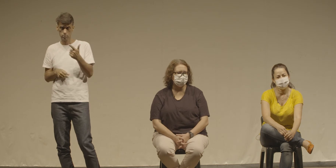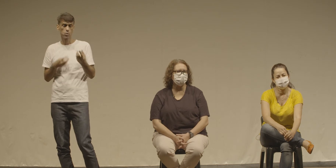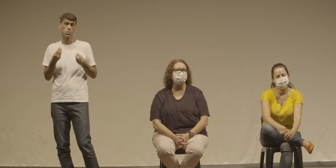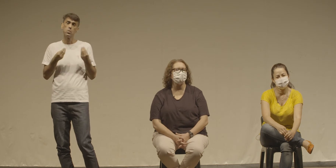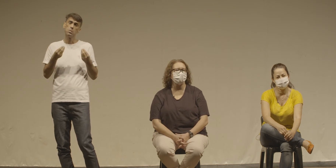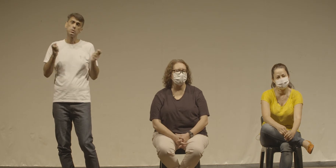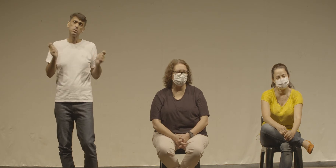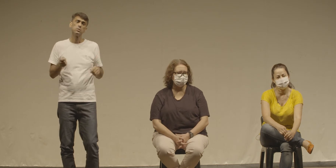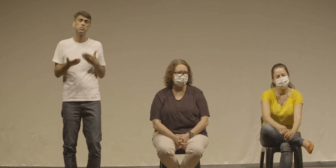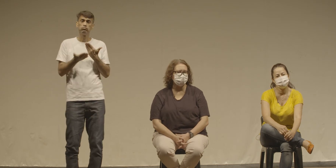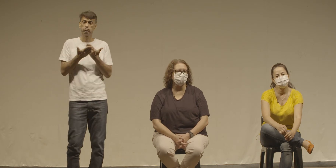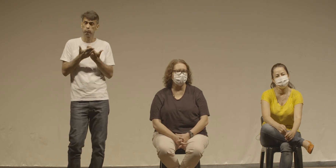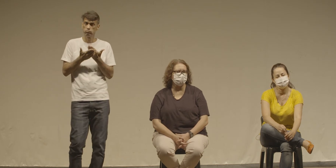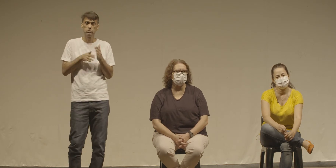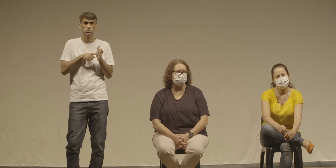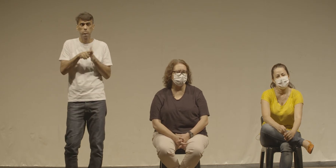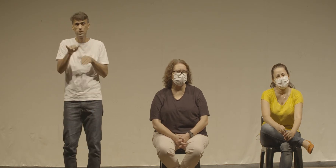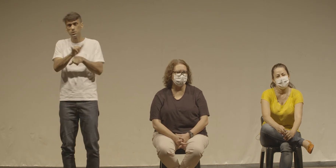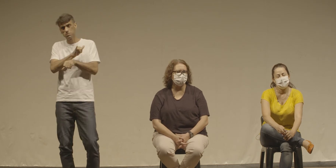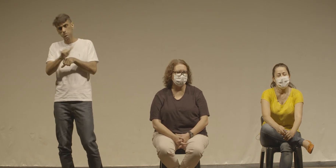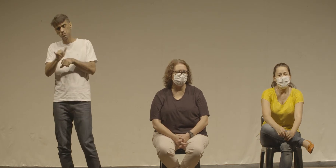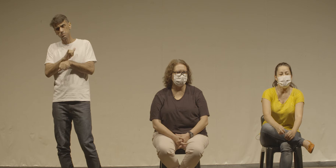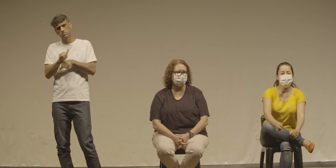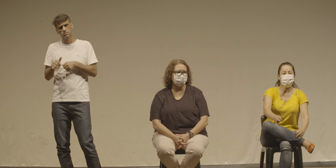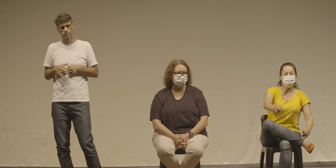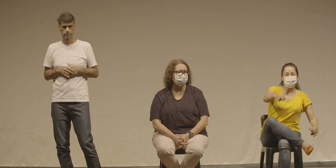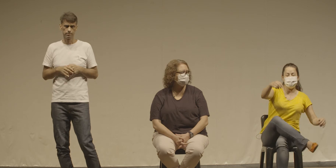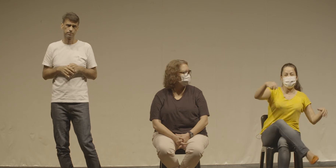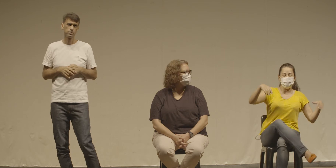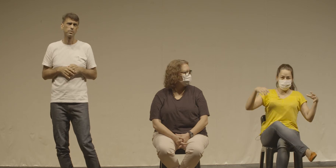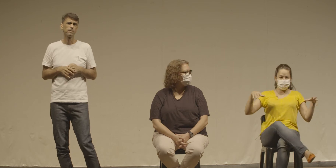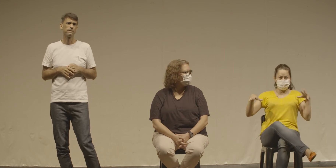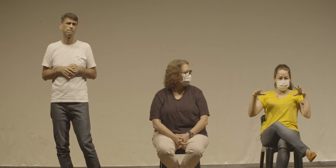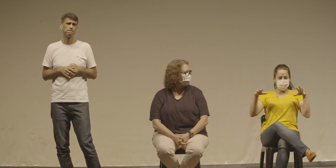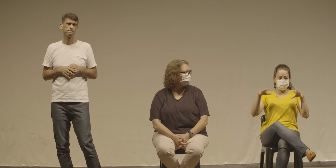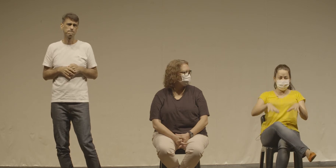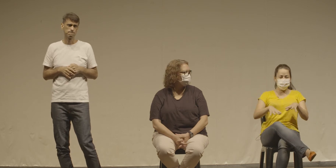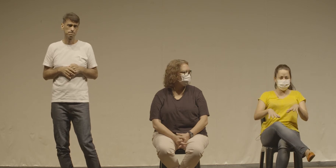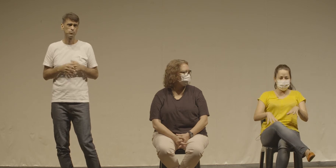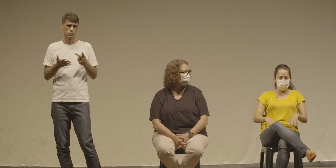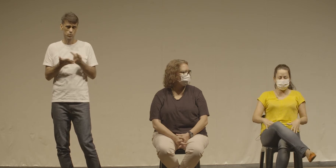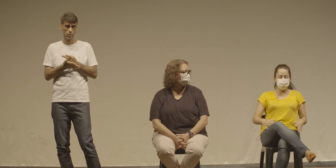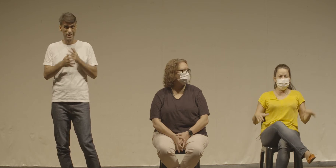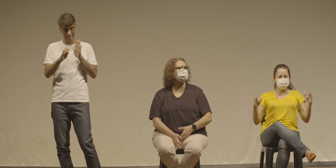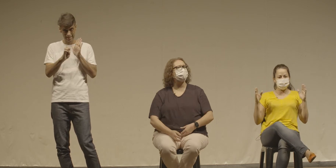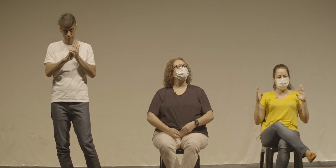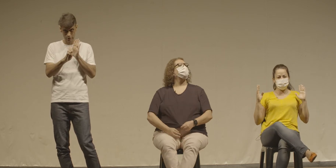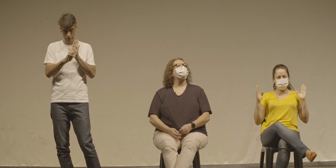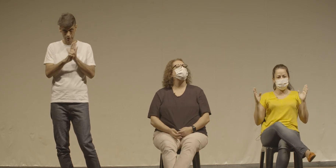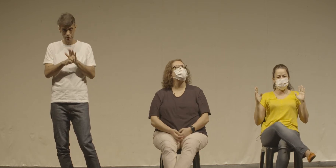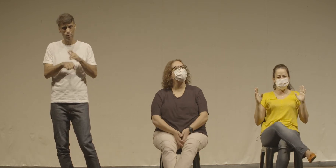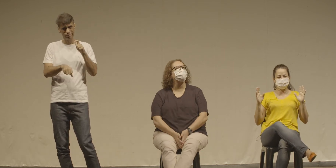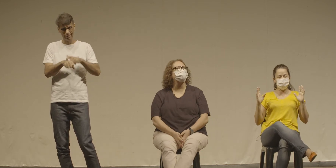forma, talvez, de estudar uma possibilidade de levar também. O que acontece? Nesse edital, nós temos um